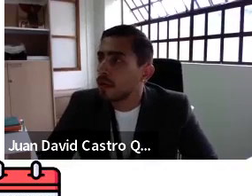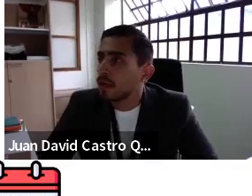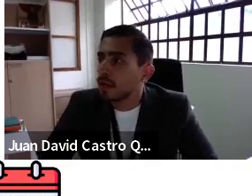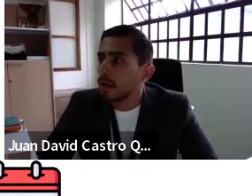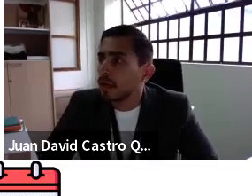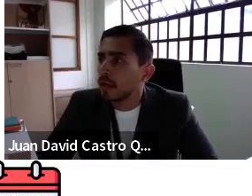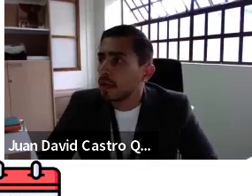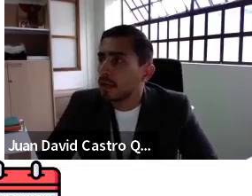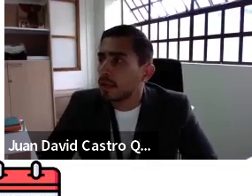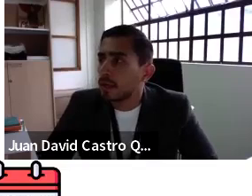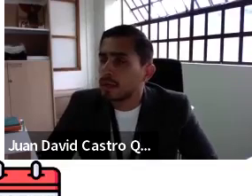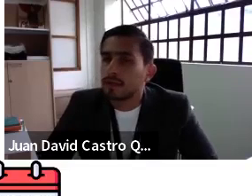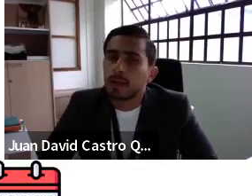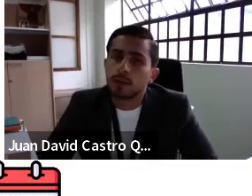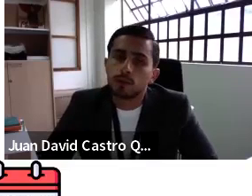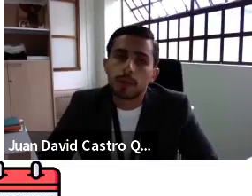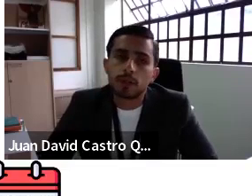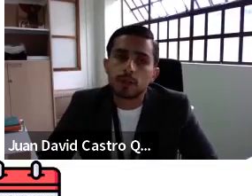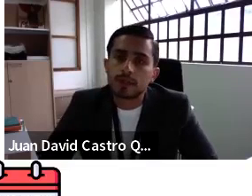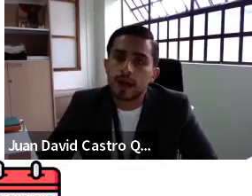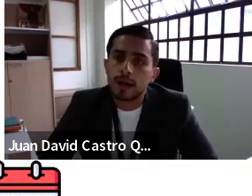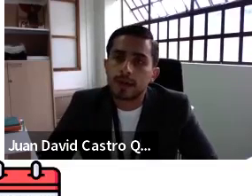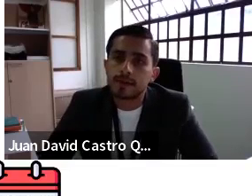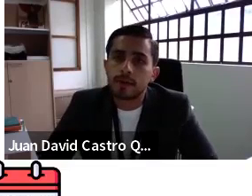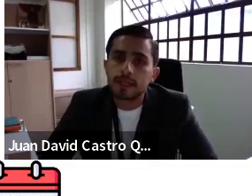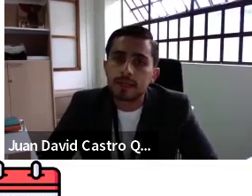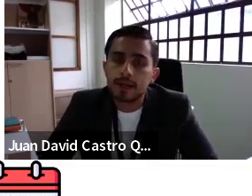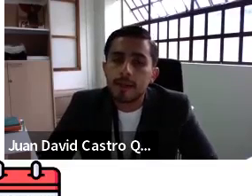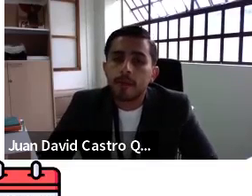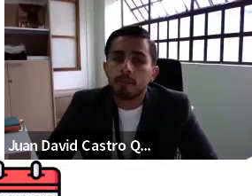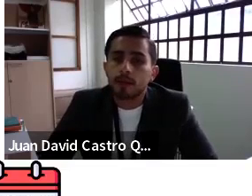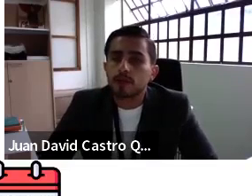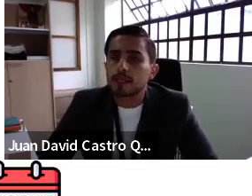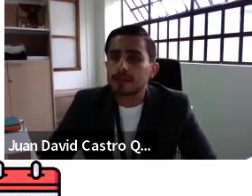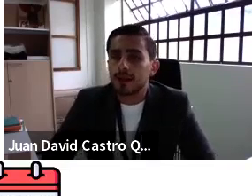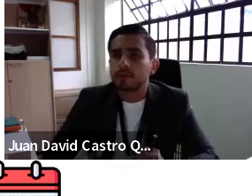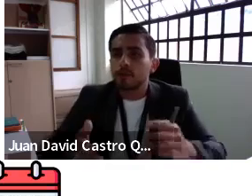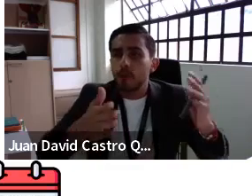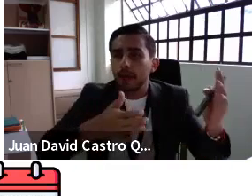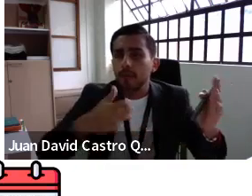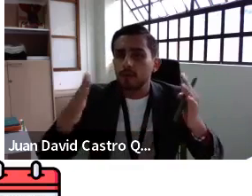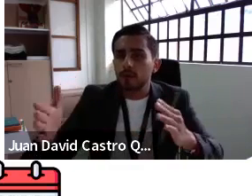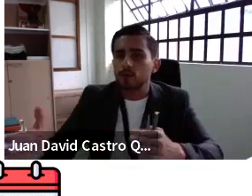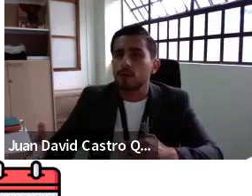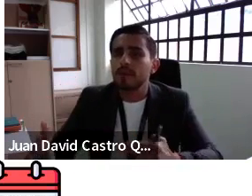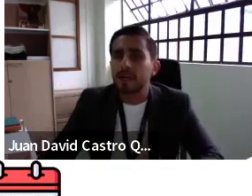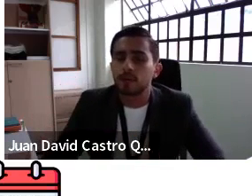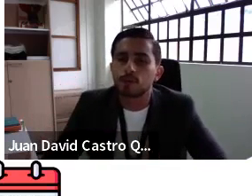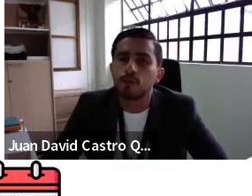y desde el año 2021 está establecida, pero se los quise traer para que más o menos viéramos un